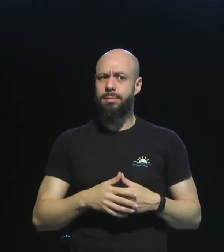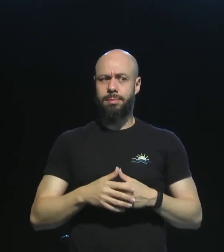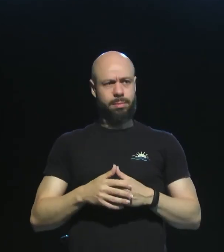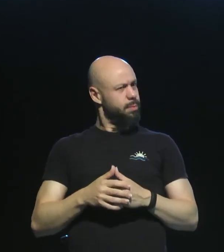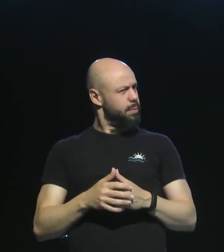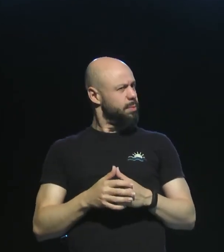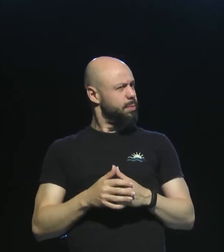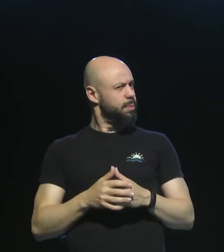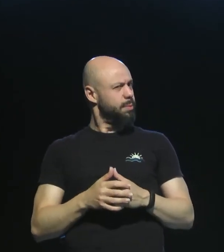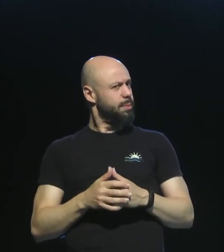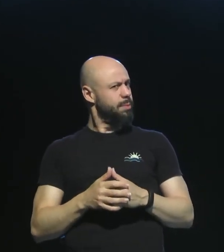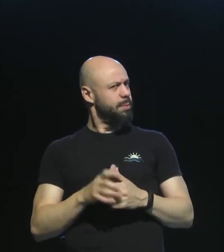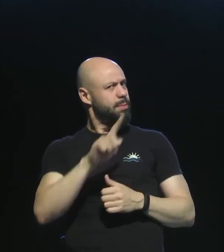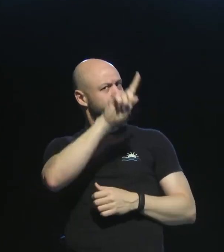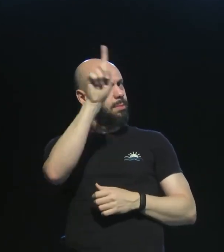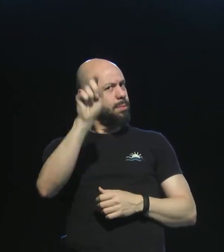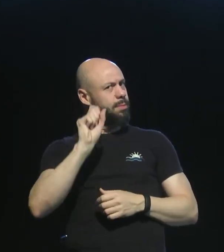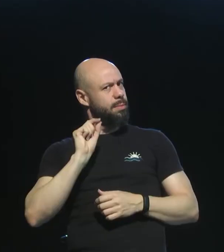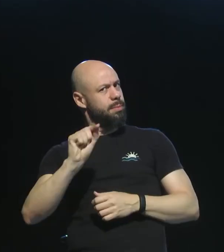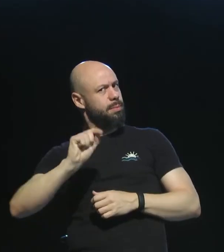Mas eu quero colocar uma questão aqui.